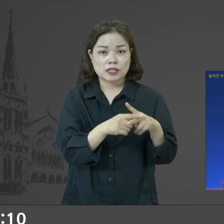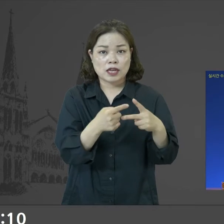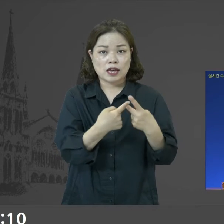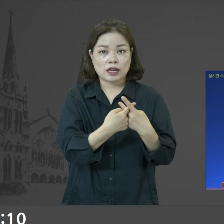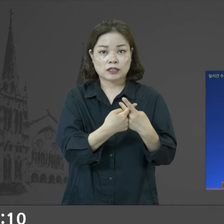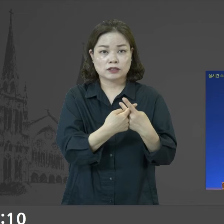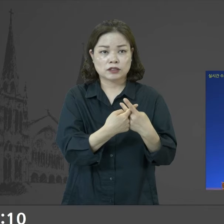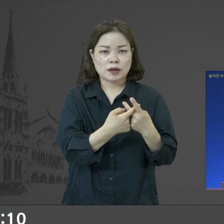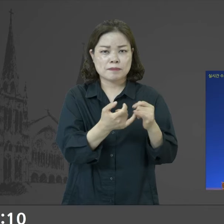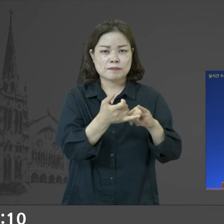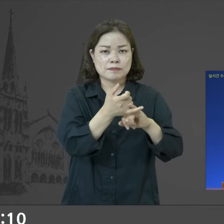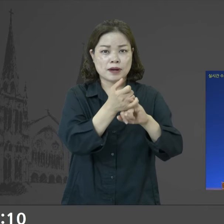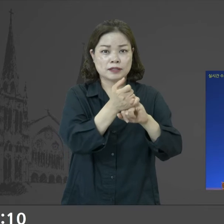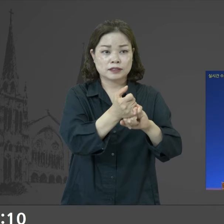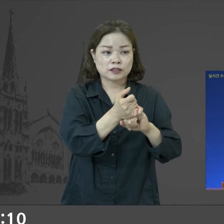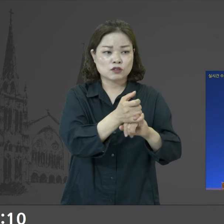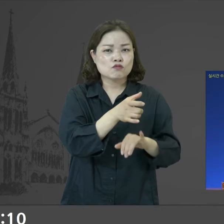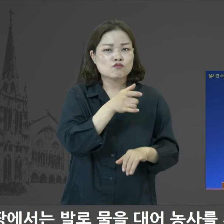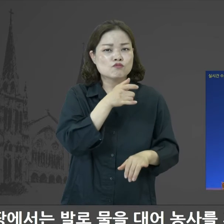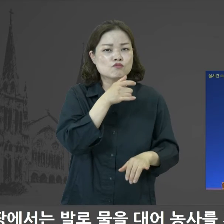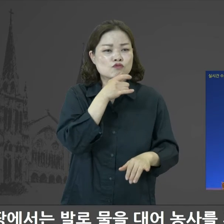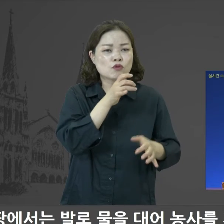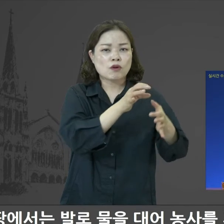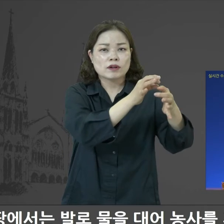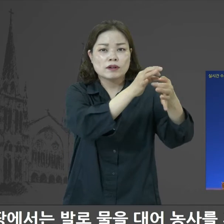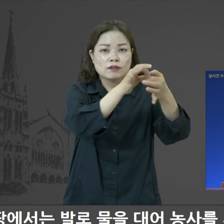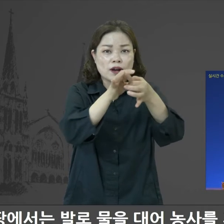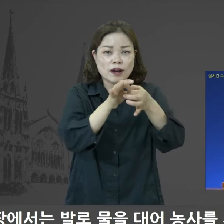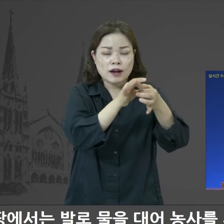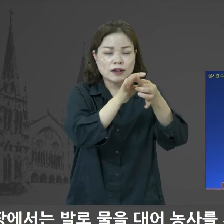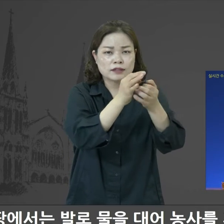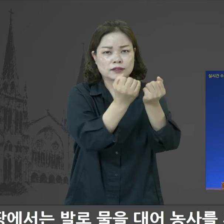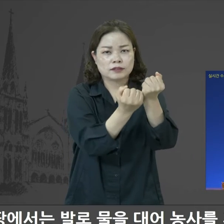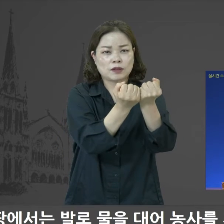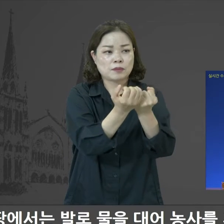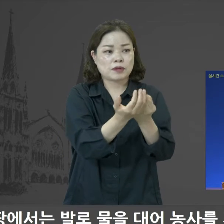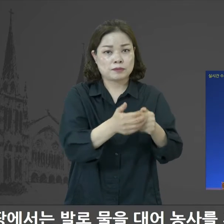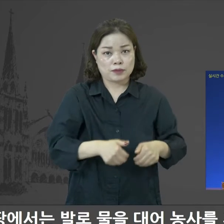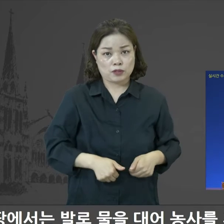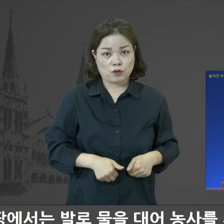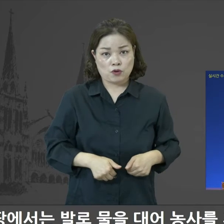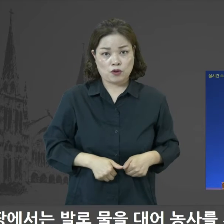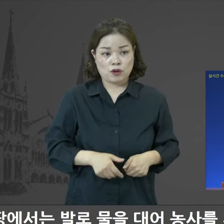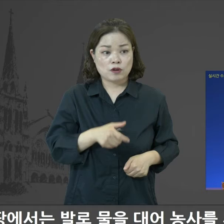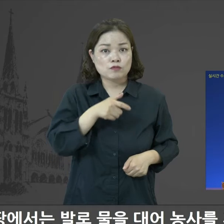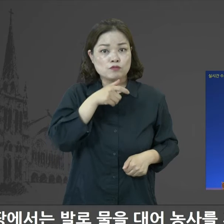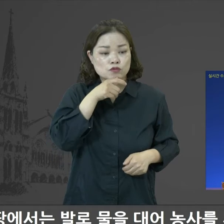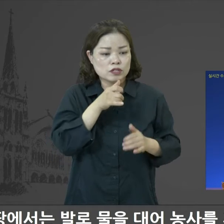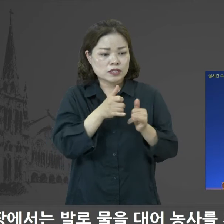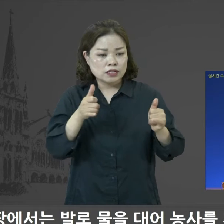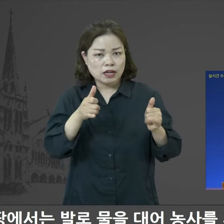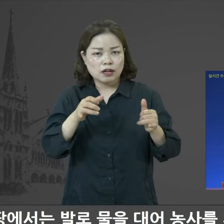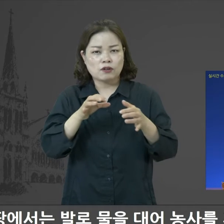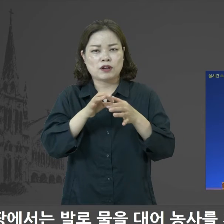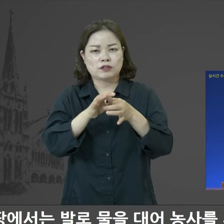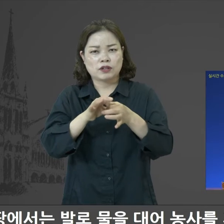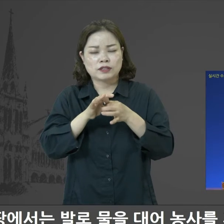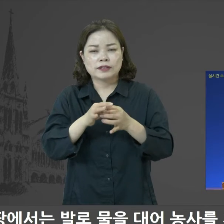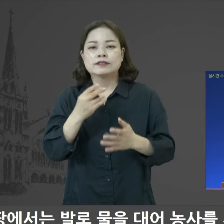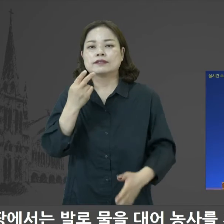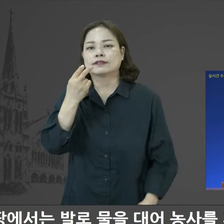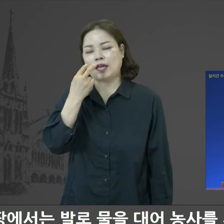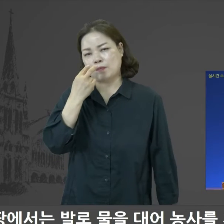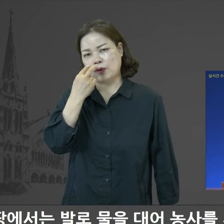위해서는 반드시 물과 관련해서 설명을 해야 합니다. 물은 인간 사이에 있어서 생명